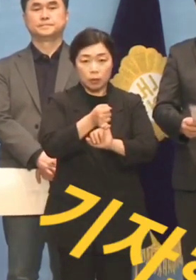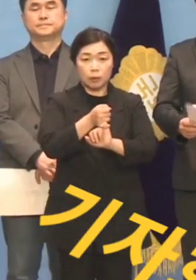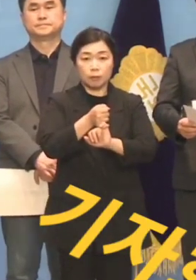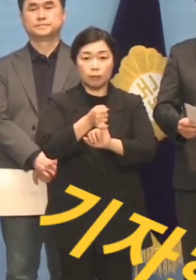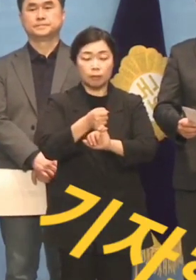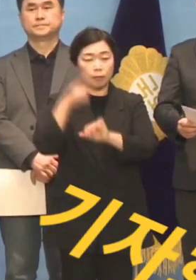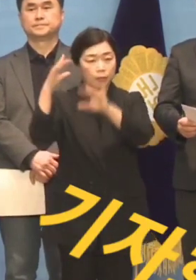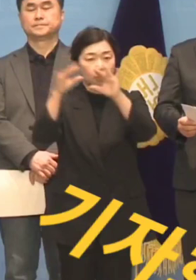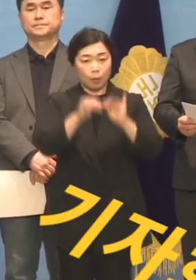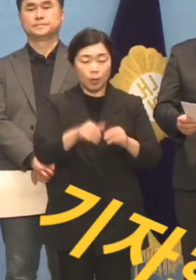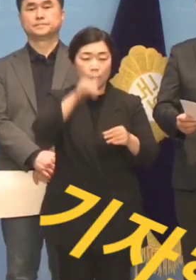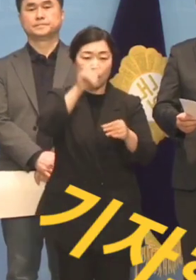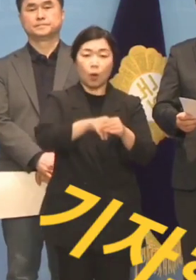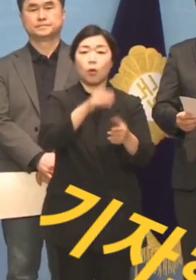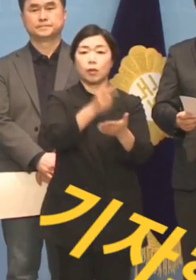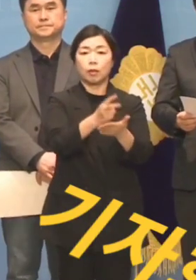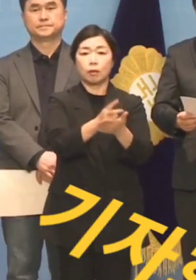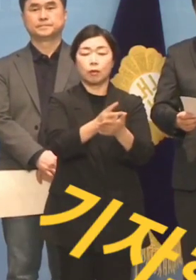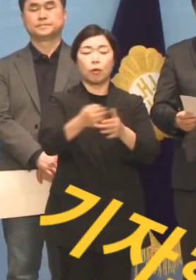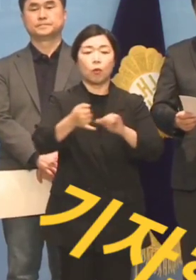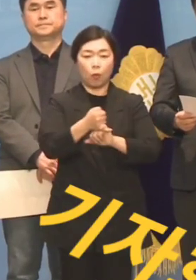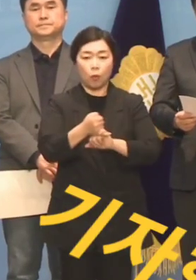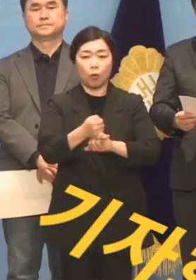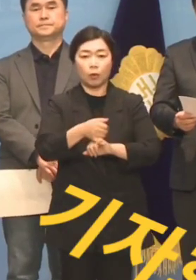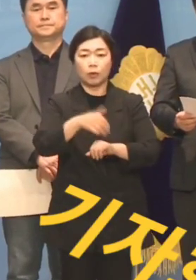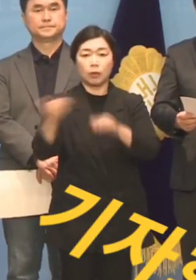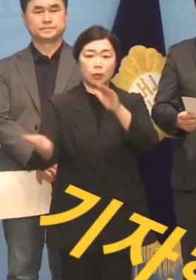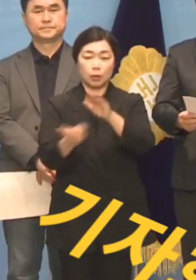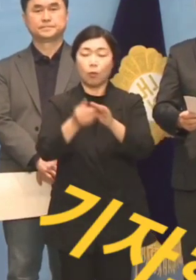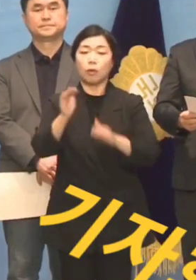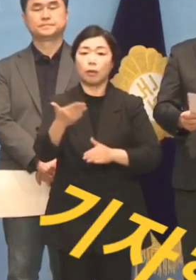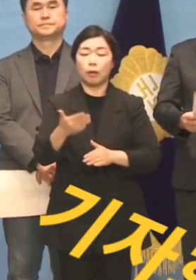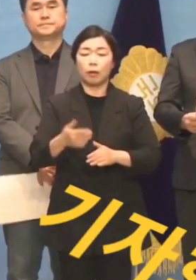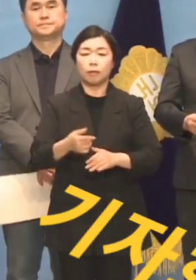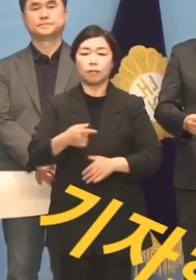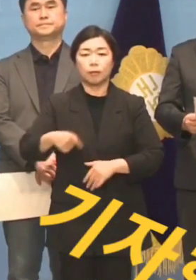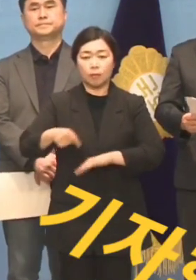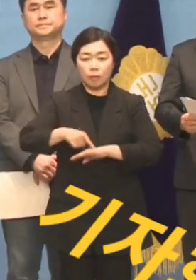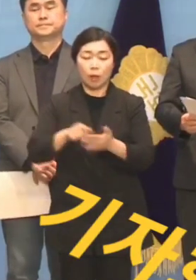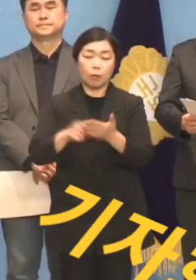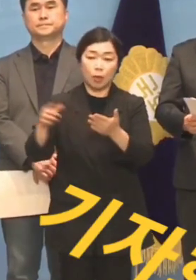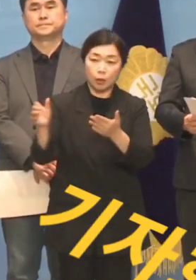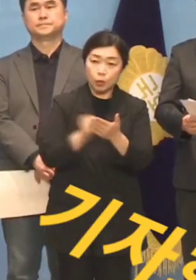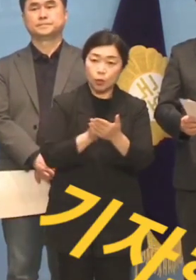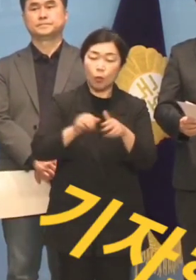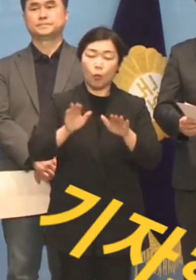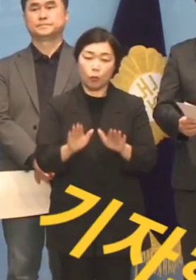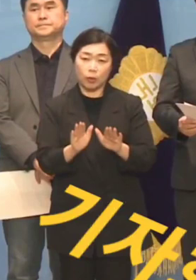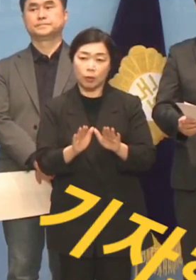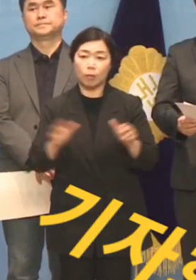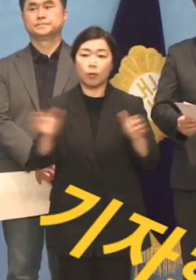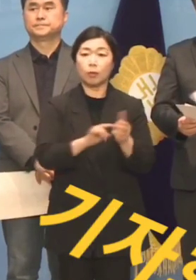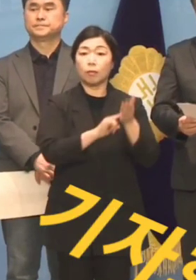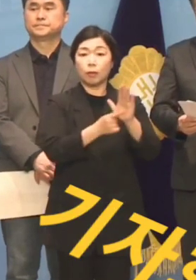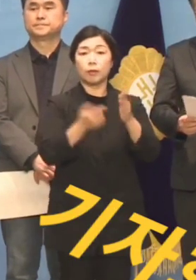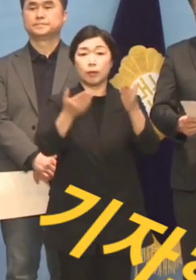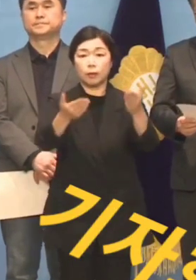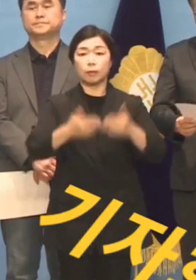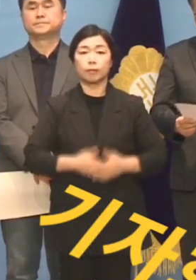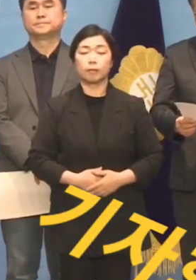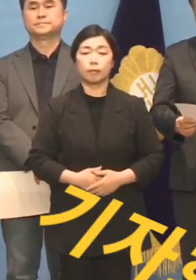반드시 합의된 선거제도를 성과로 만들어야 한다는 절박한 심정으로 오늘 이 자리에